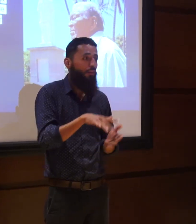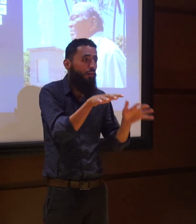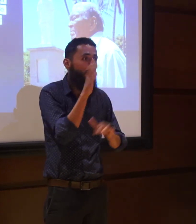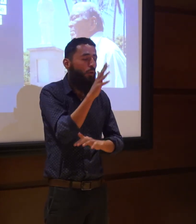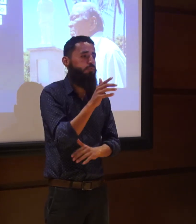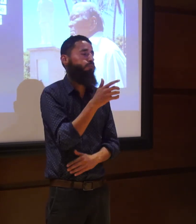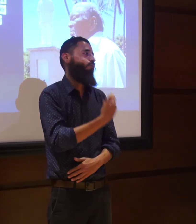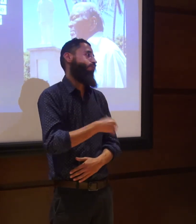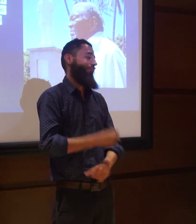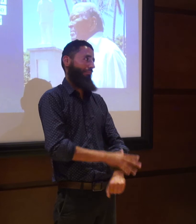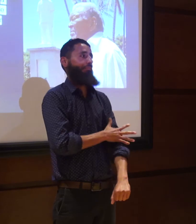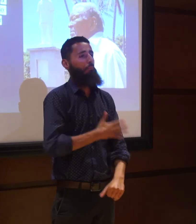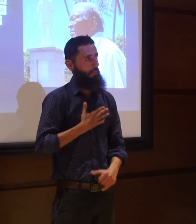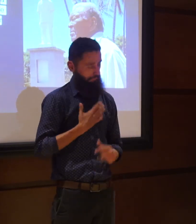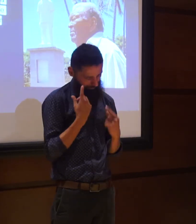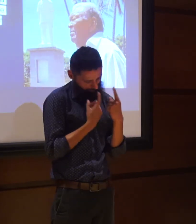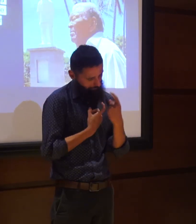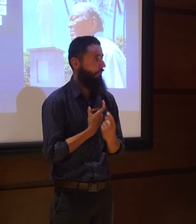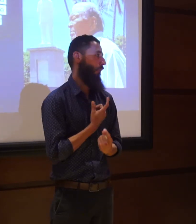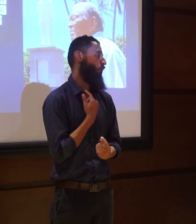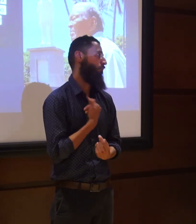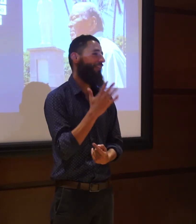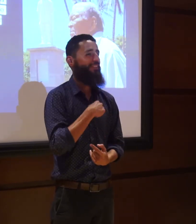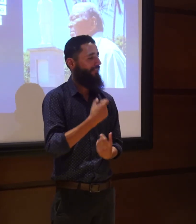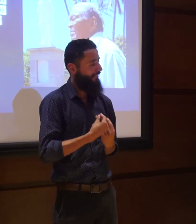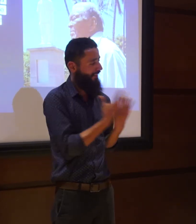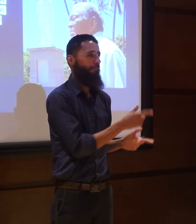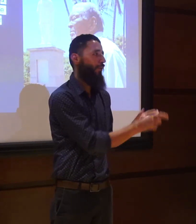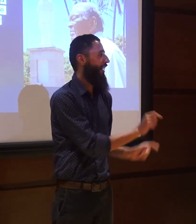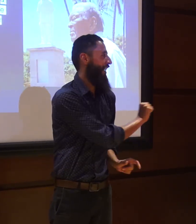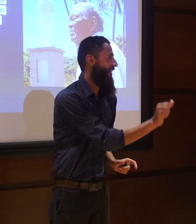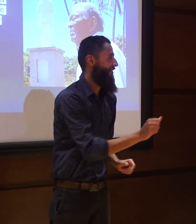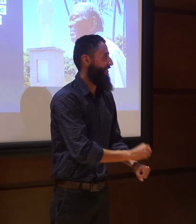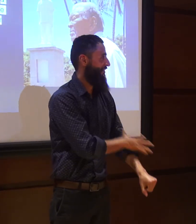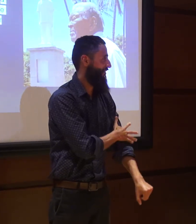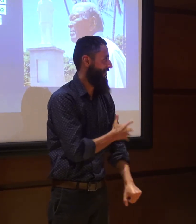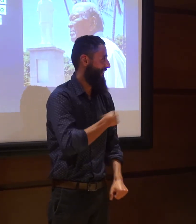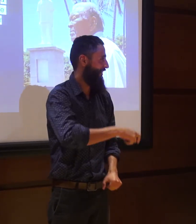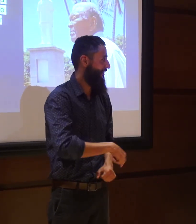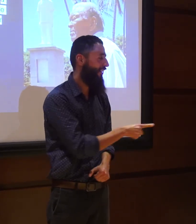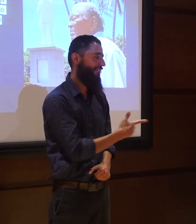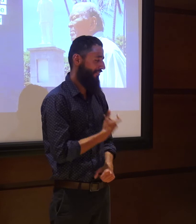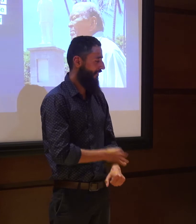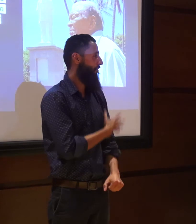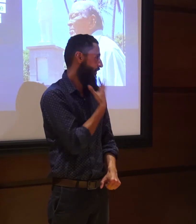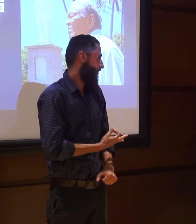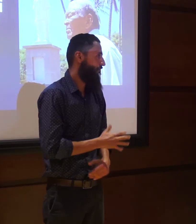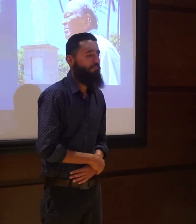las canciones, no las sabemos. Ya conocer esto me motiva bastante, me emociona.